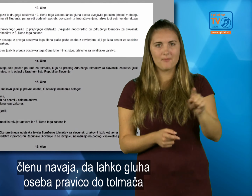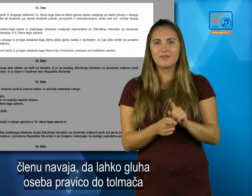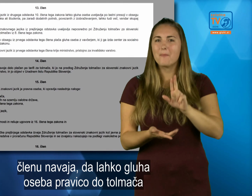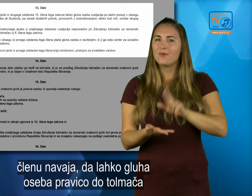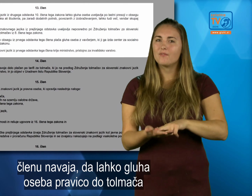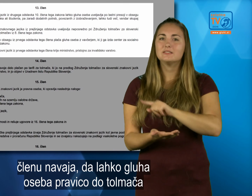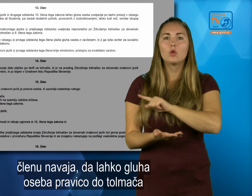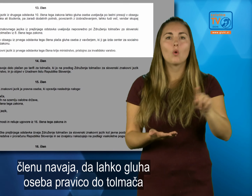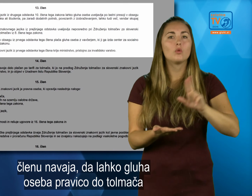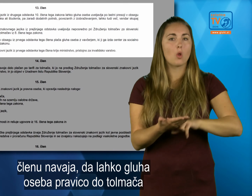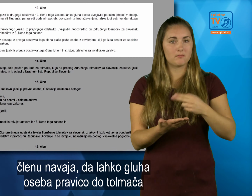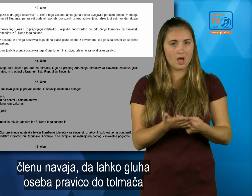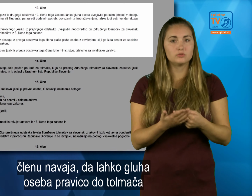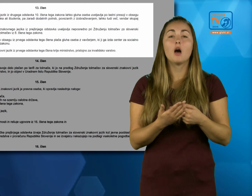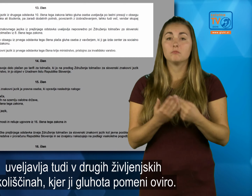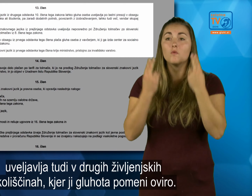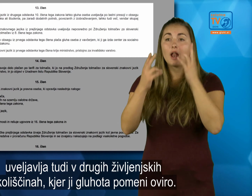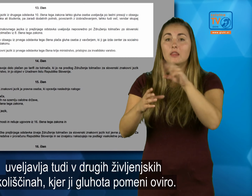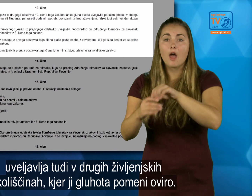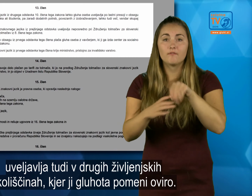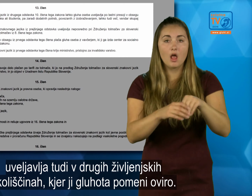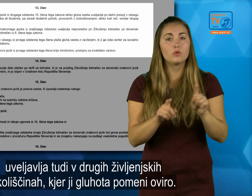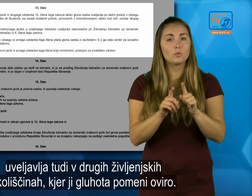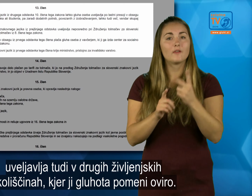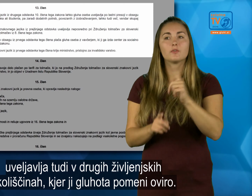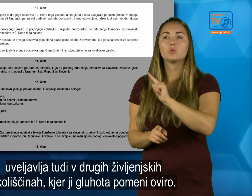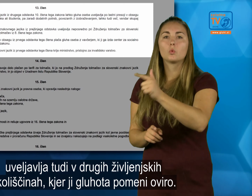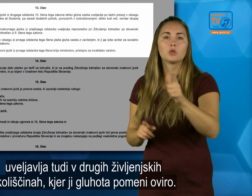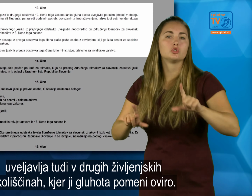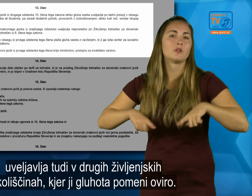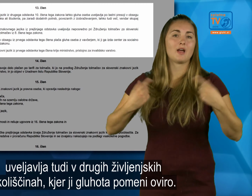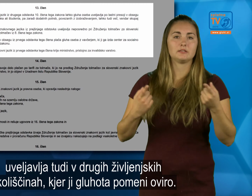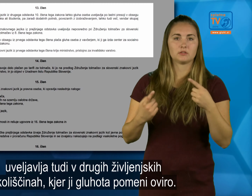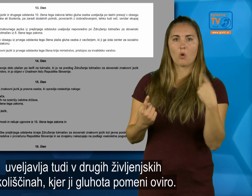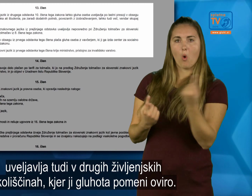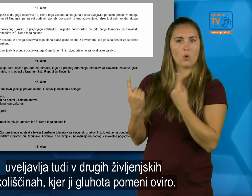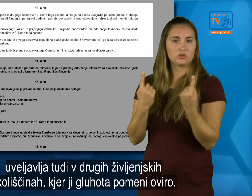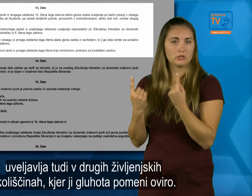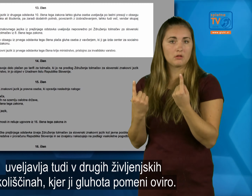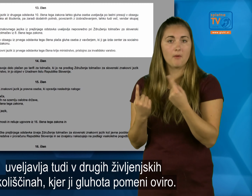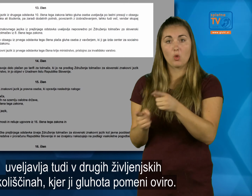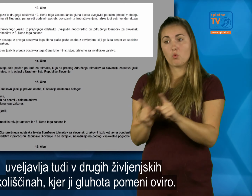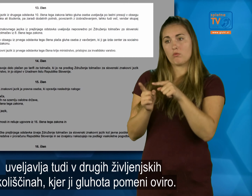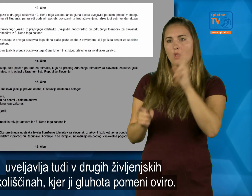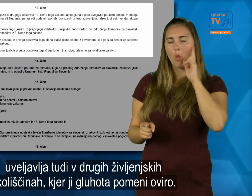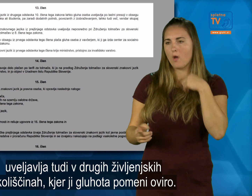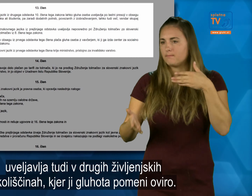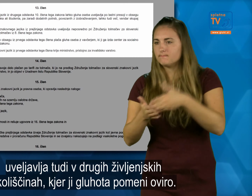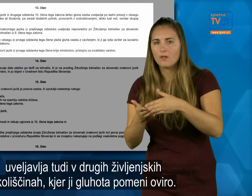tolmača uveljavlja tudi v drugih življenjskih okoliščinah, kjer ji gluhota pomeni oviro.